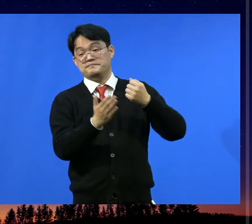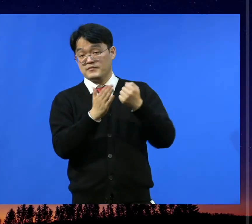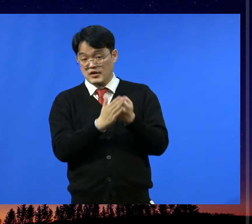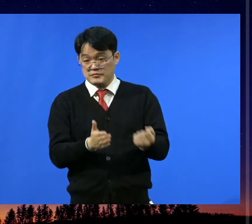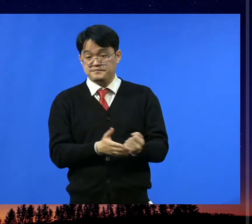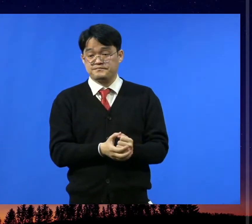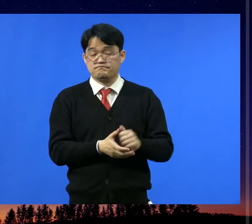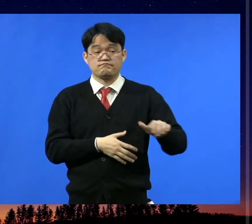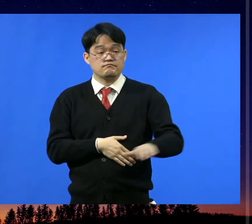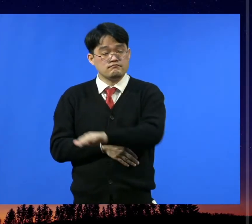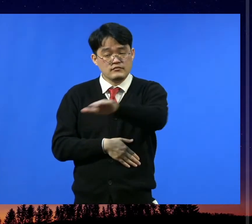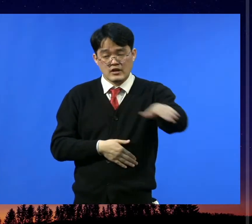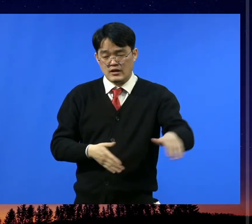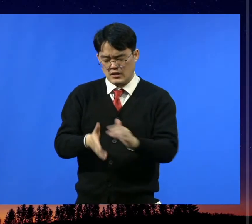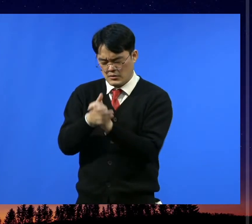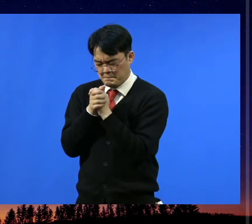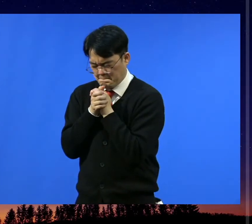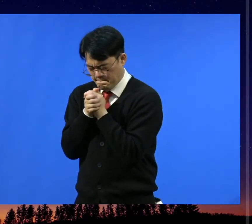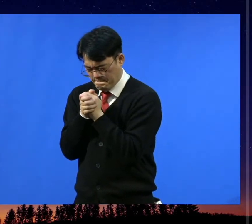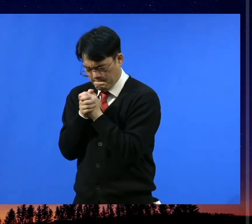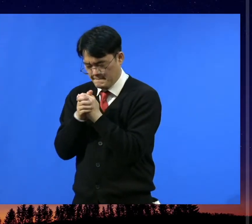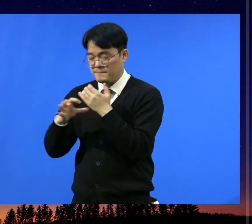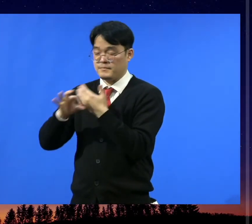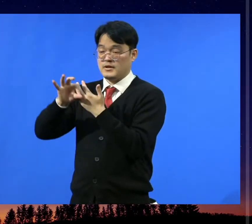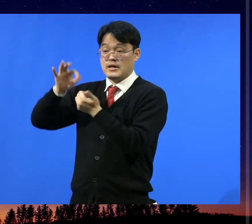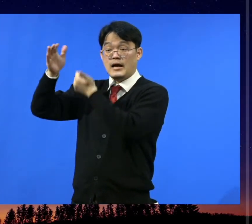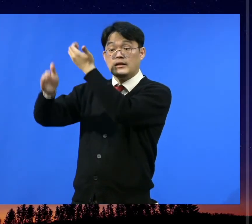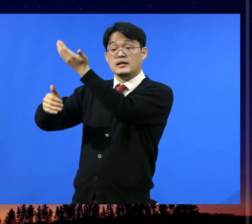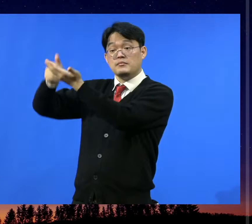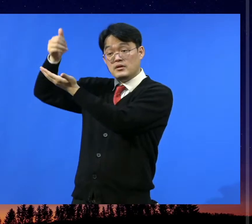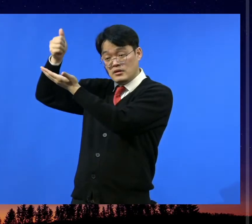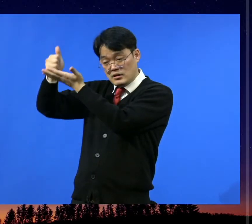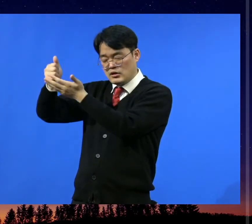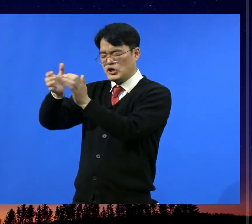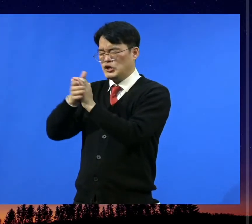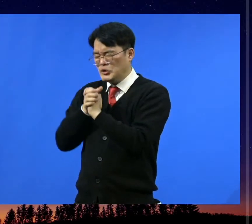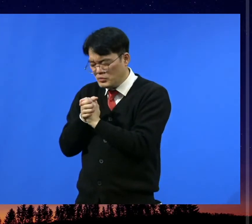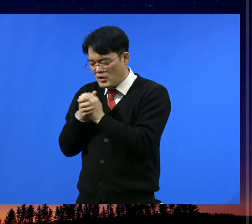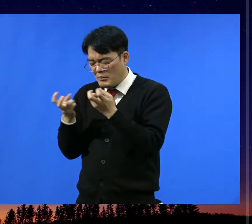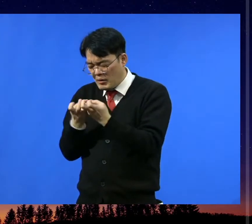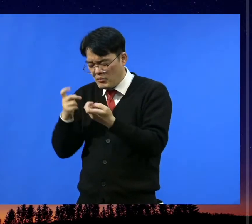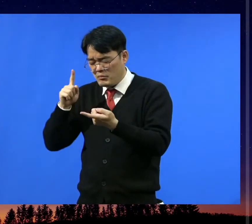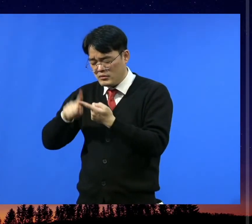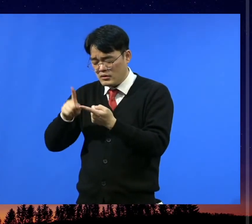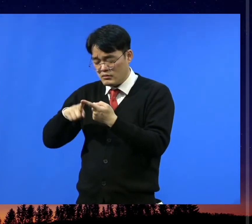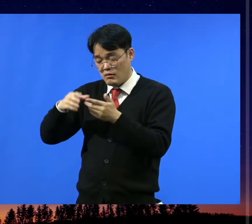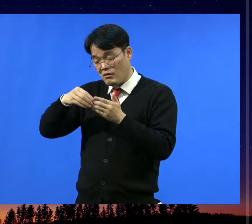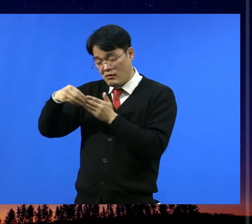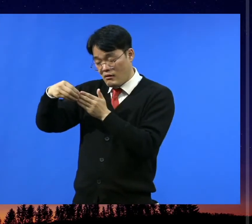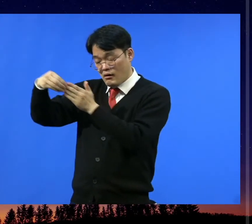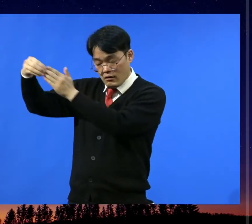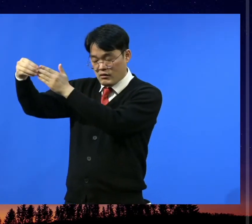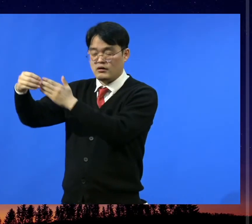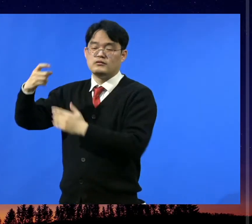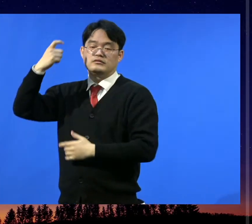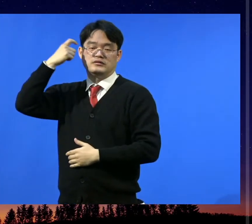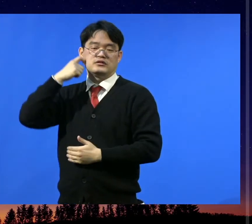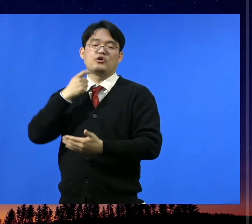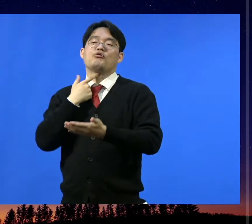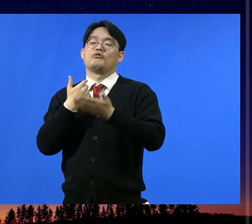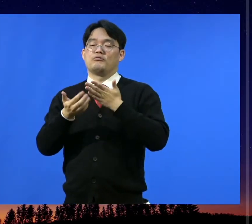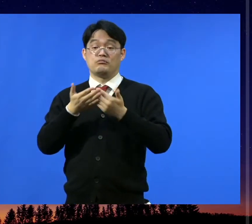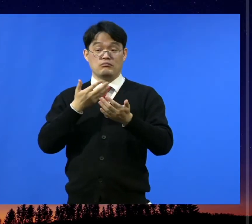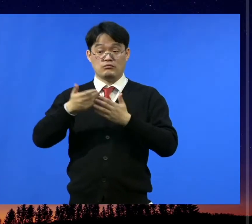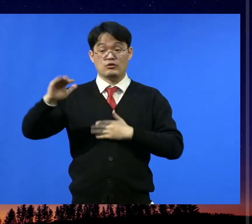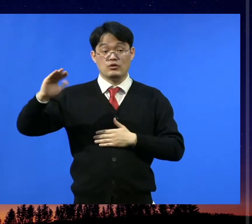기도를 하다 보면 그 기도 속에서 하나님의 기도를 인도하시는 그런 것들을 경험하게 되는 것입니다. 그래서 모든